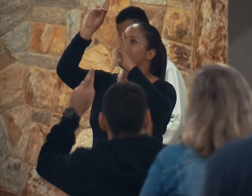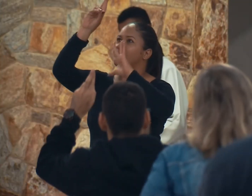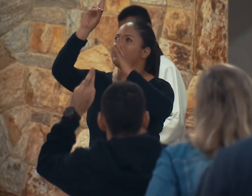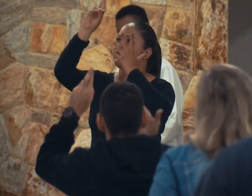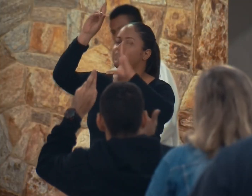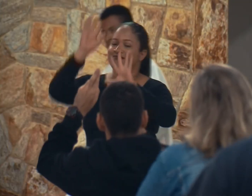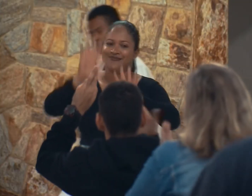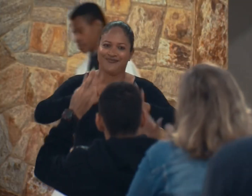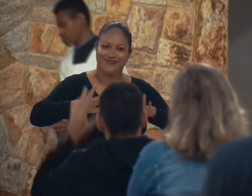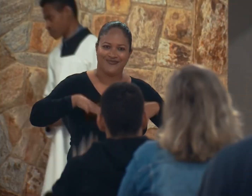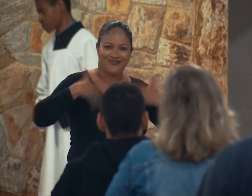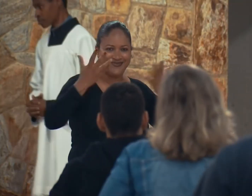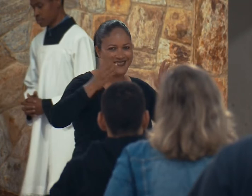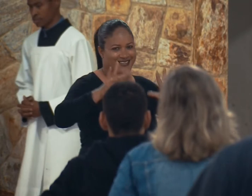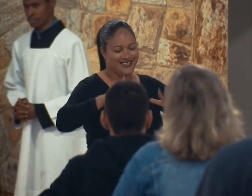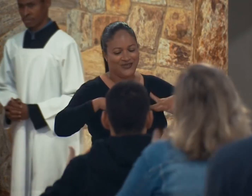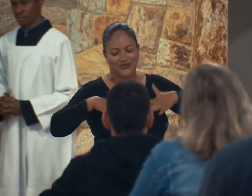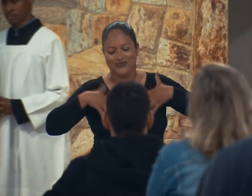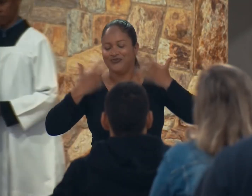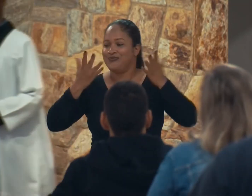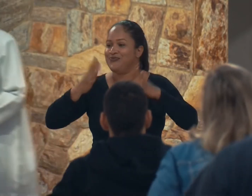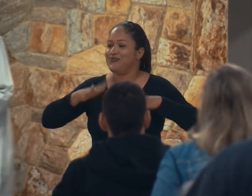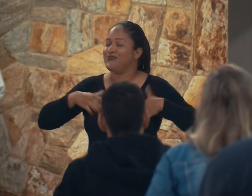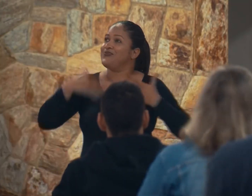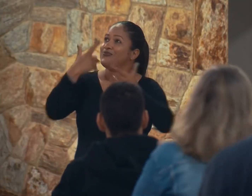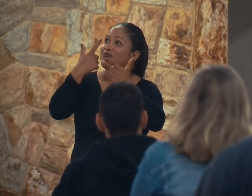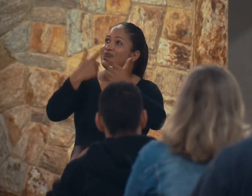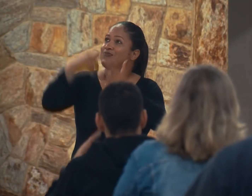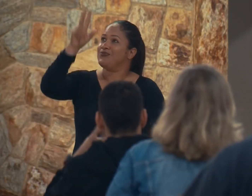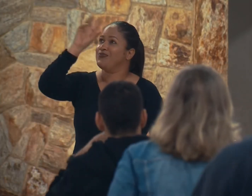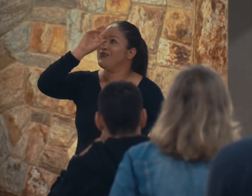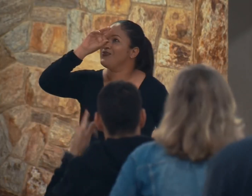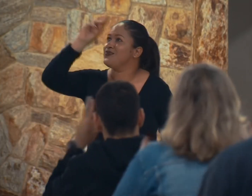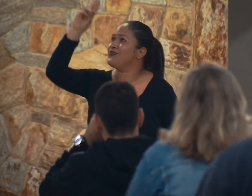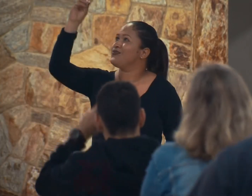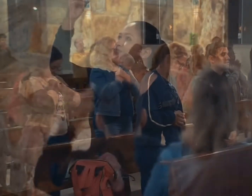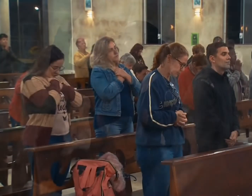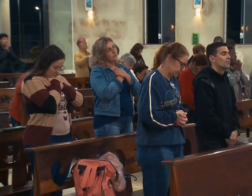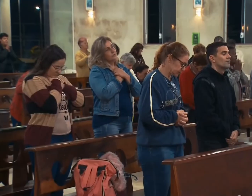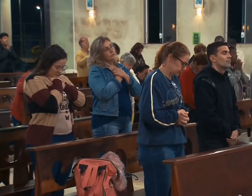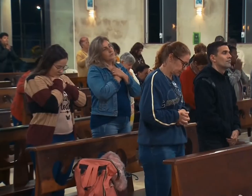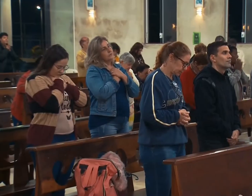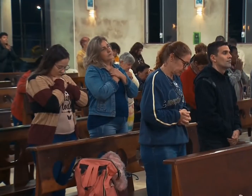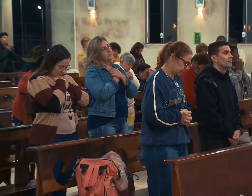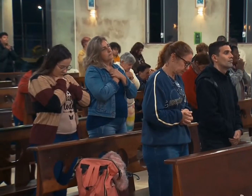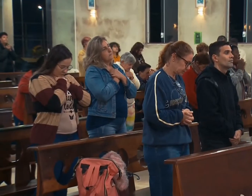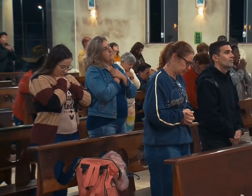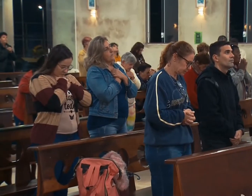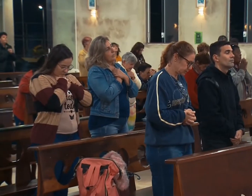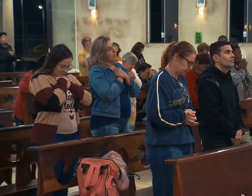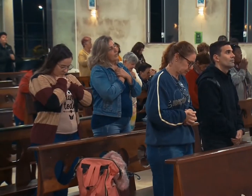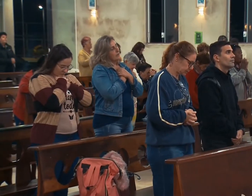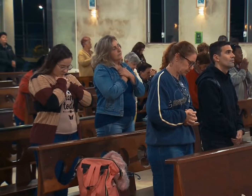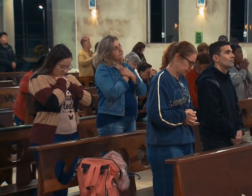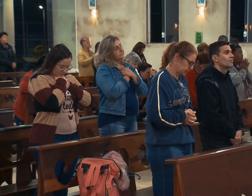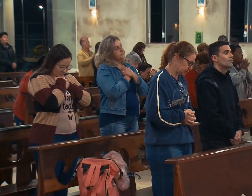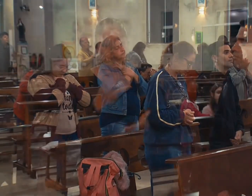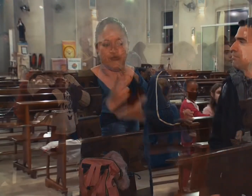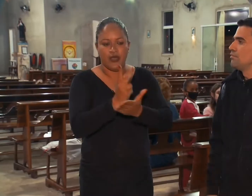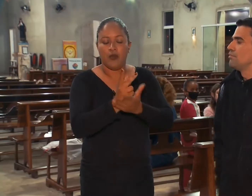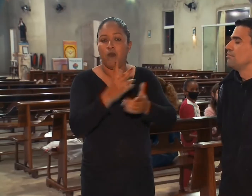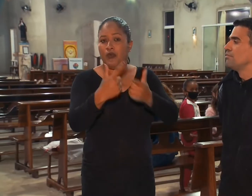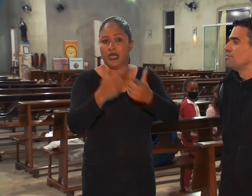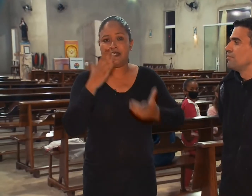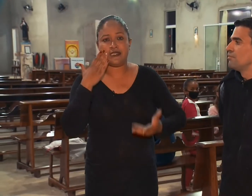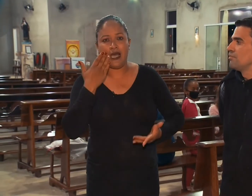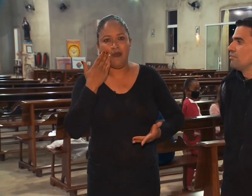até a igreja sempre quando tem grupo de oração ou reunião. Eles sempre